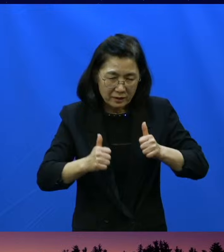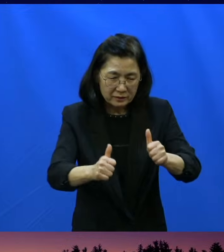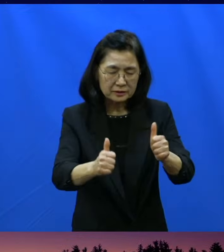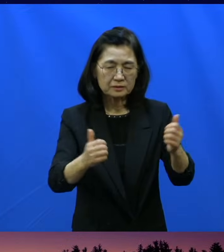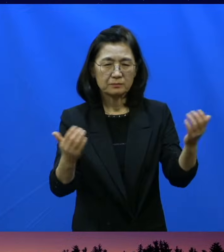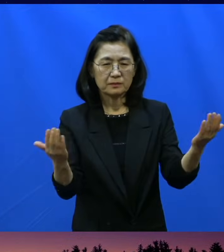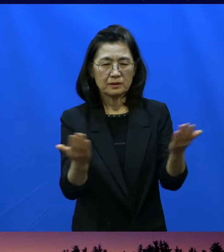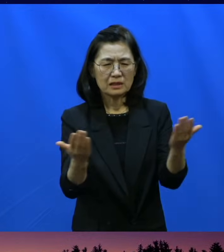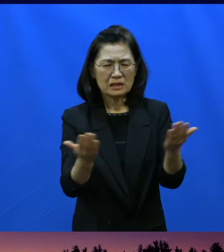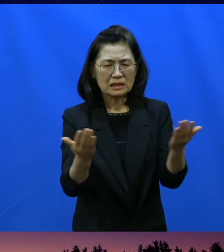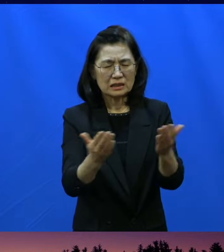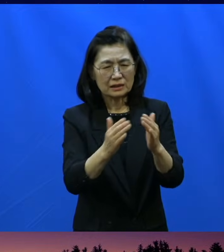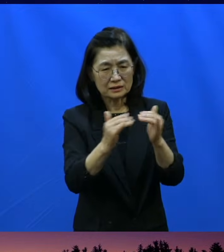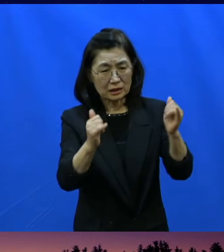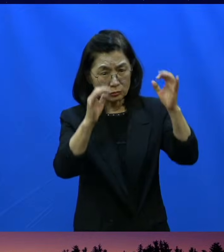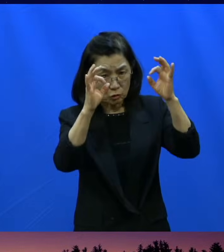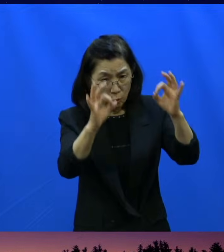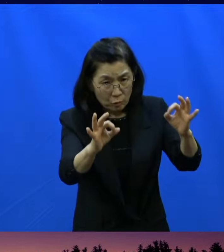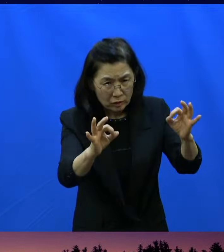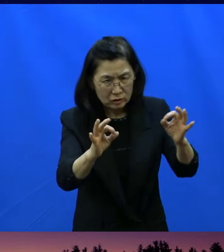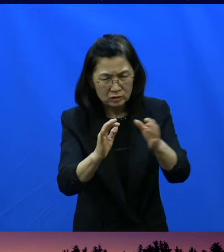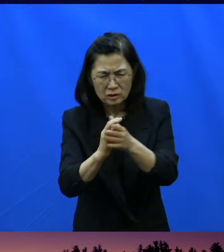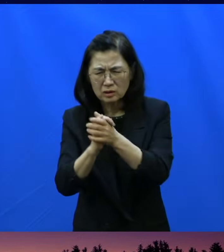보면 기도를 놓쳐요.